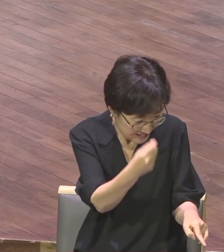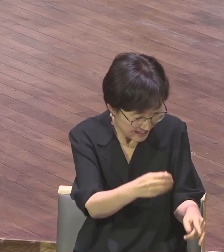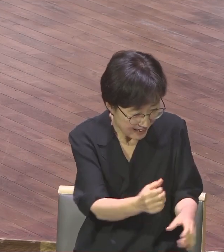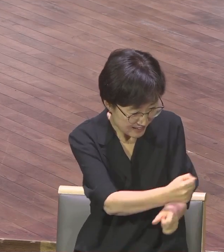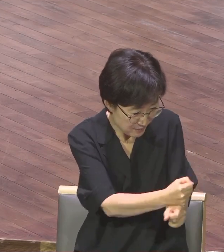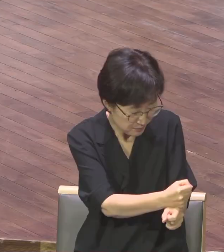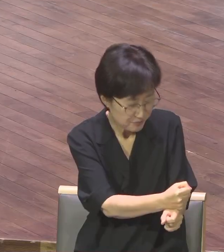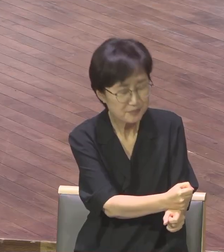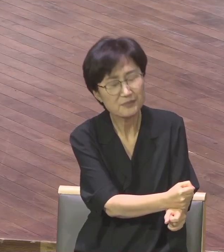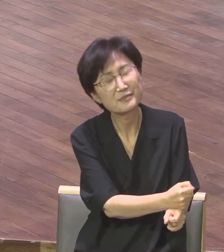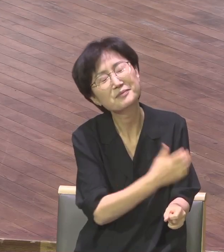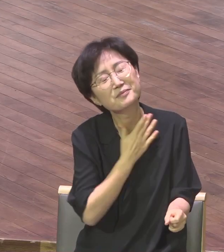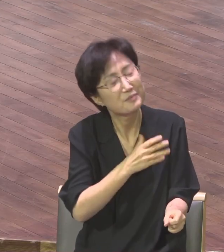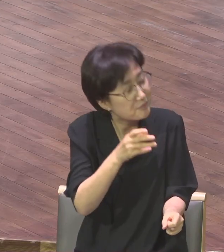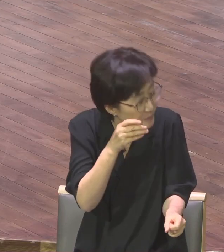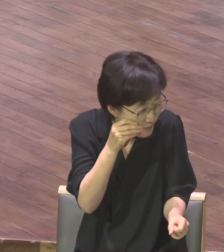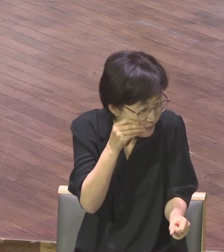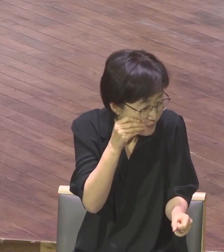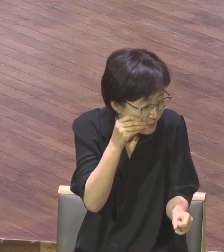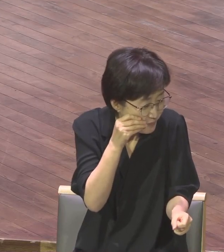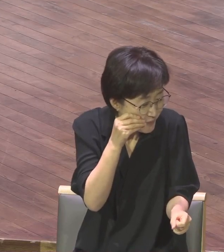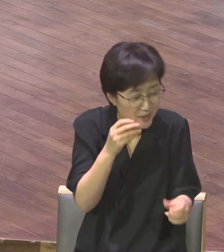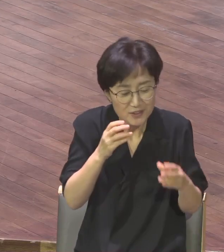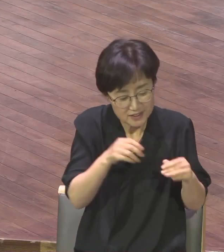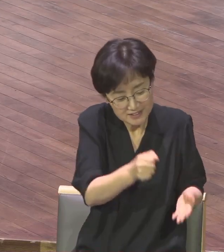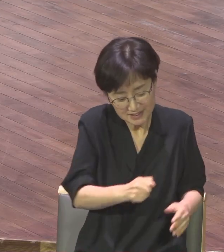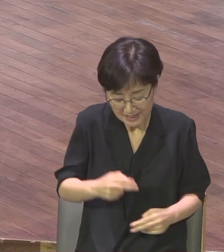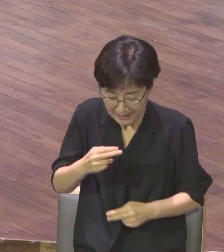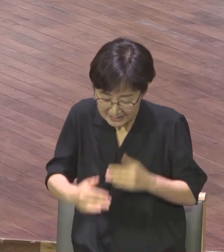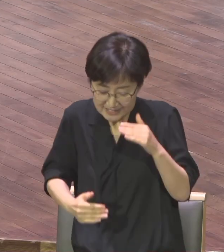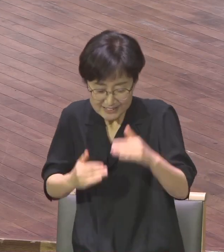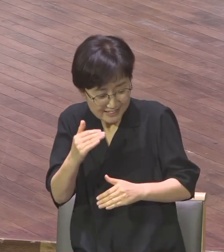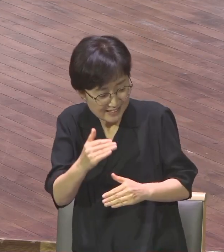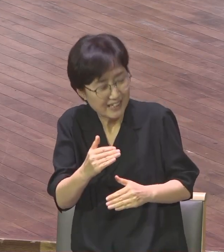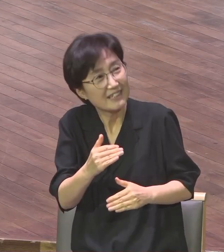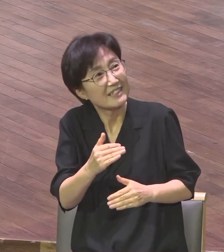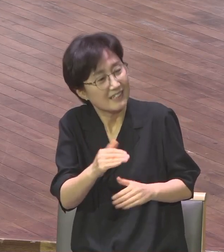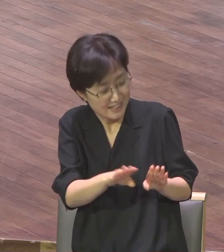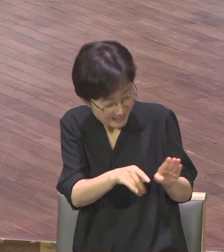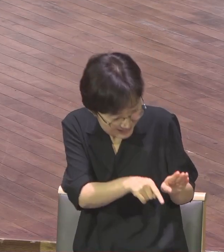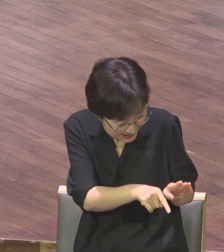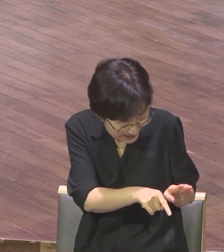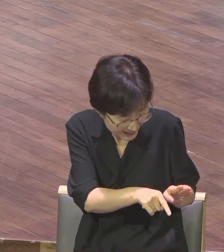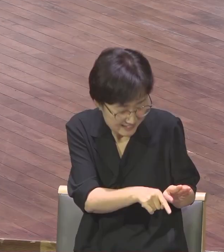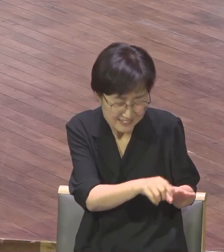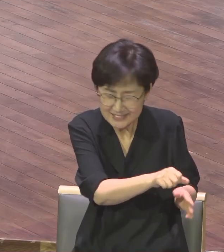있고 아예 딱 들어가면 딱 들어가고. 그것도 힘들게 계단 올라왔는데 또 가야 돼.